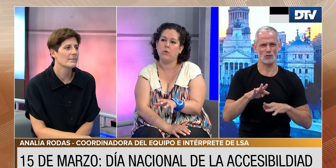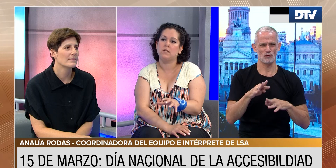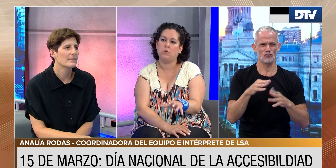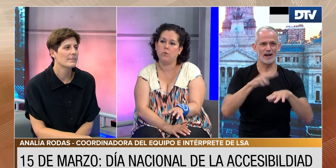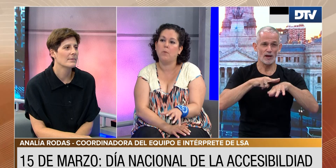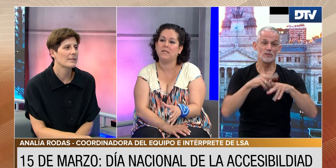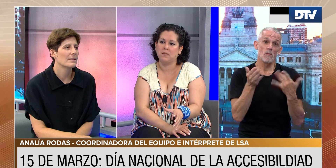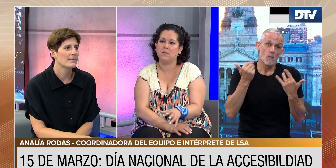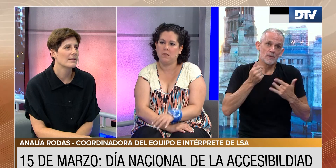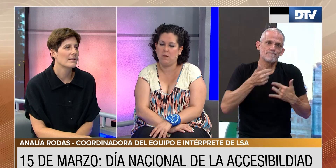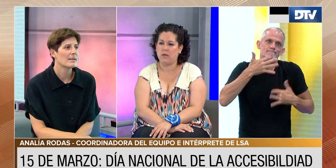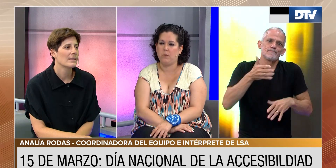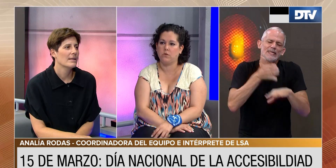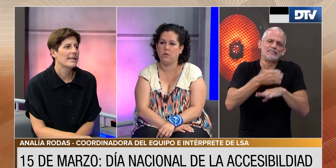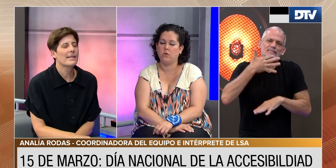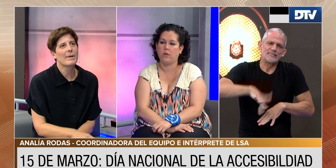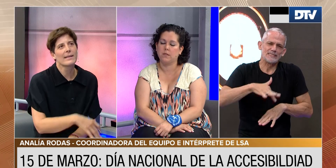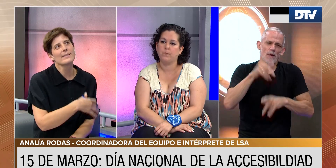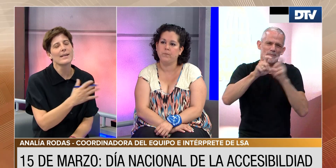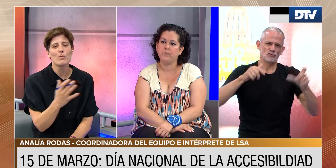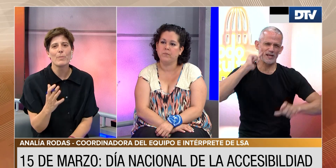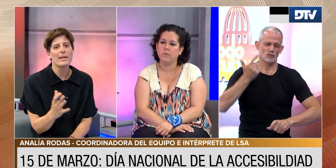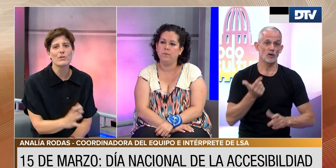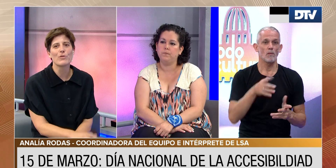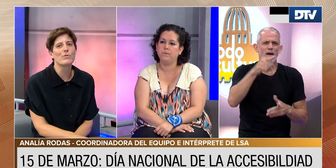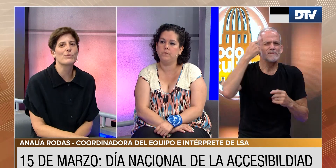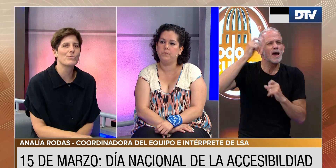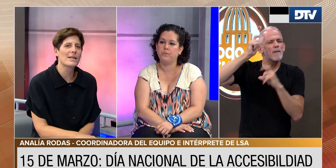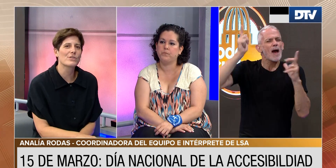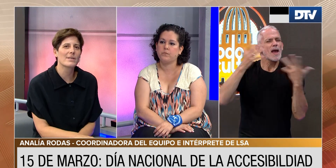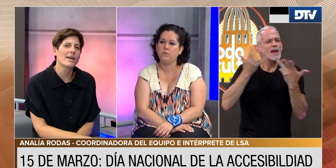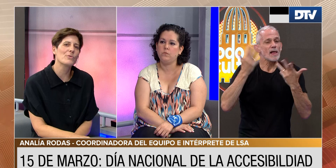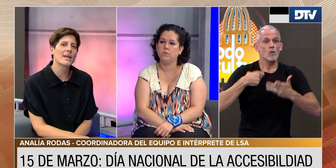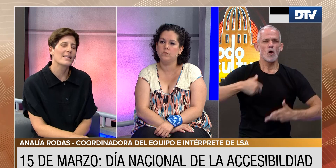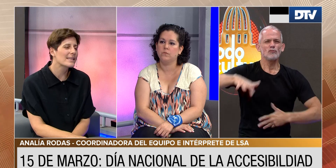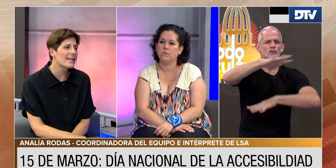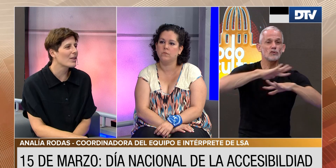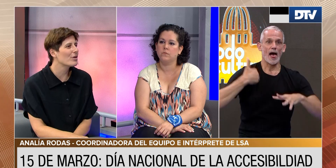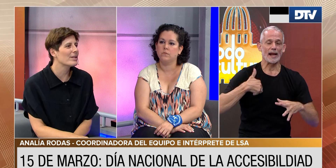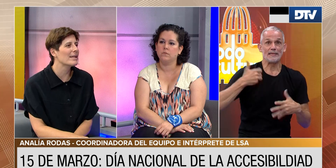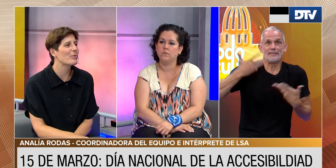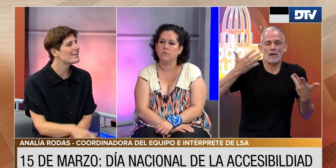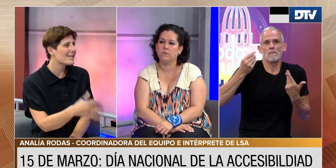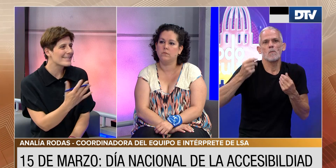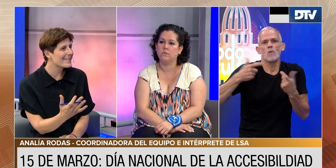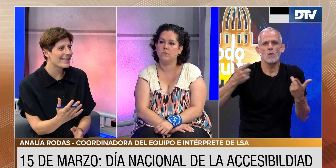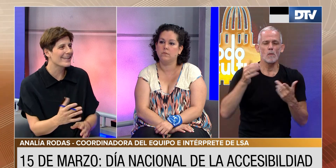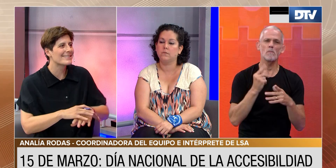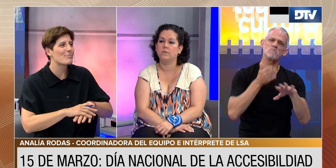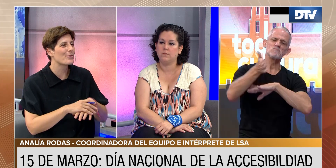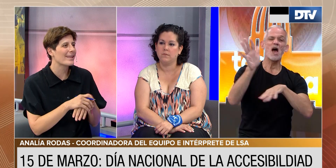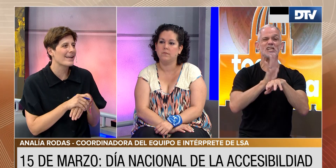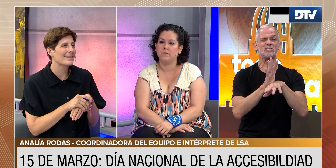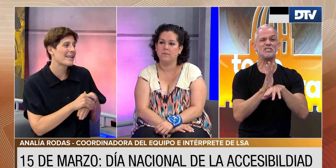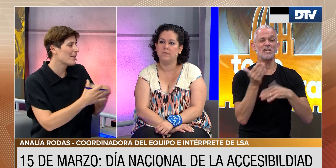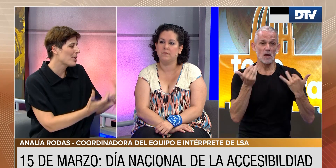para que pueda ser un poco más accesible para las personas ¿Y te sordas. imaginas en algún momento una sociedad, una Argentina, donde puedas ir al cine y